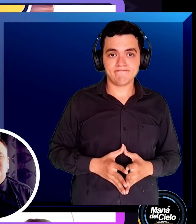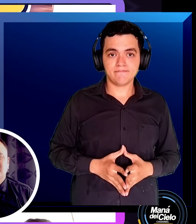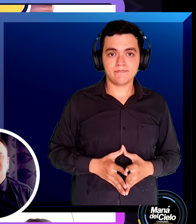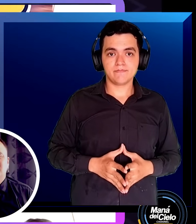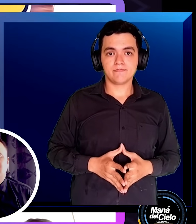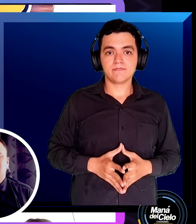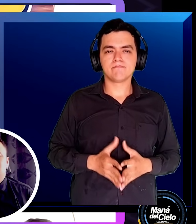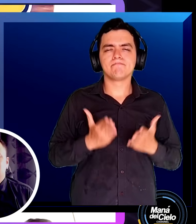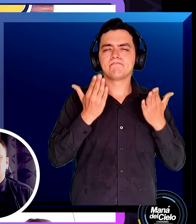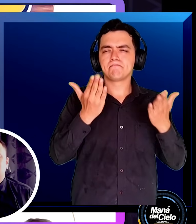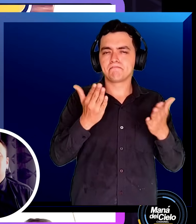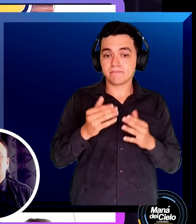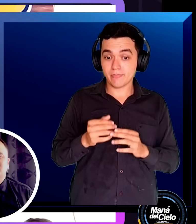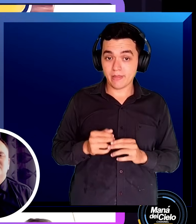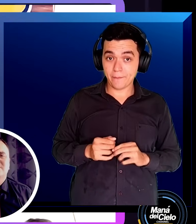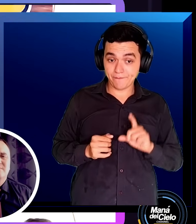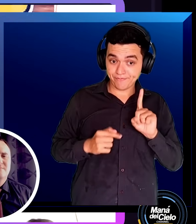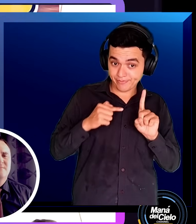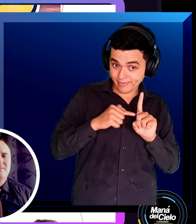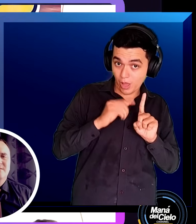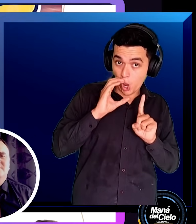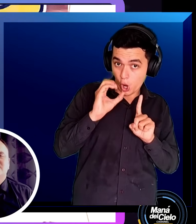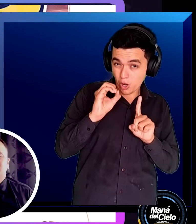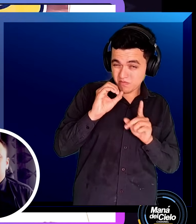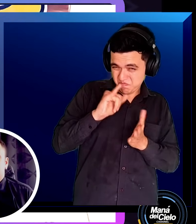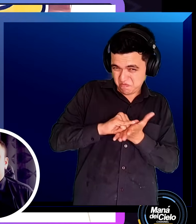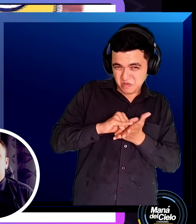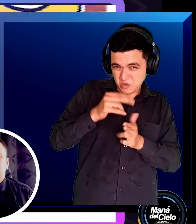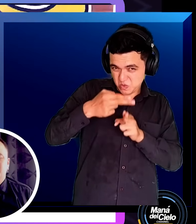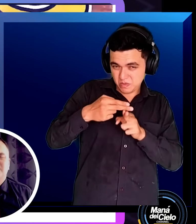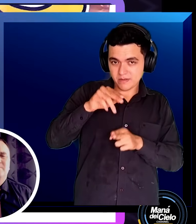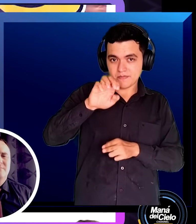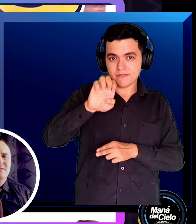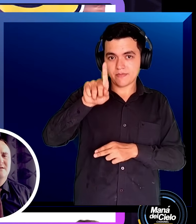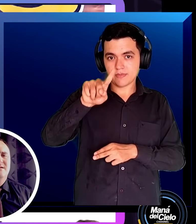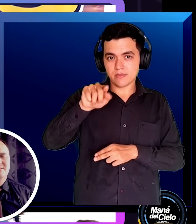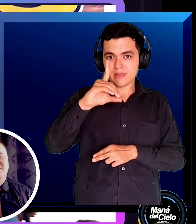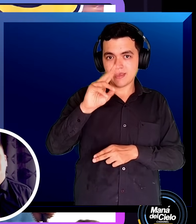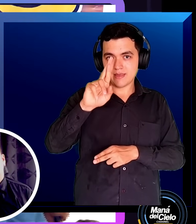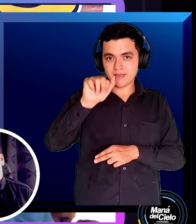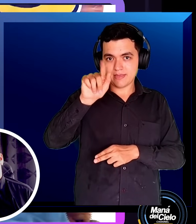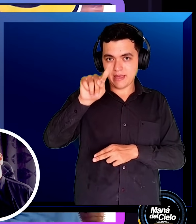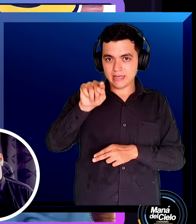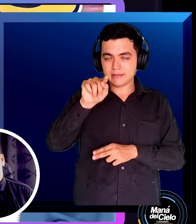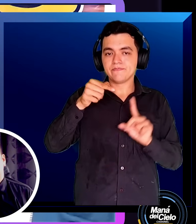y nuestra llegada final va a ser en derrota.